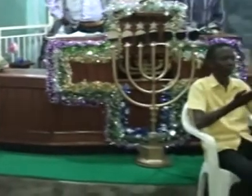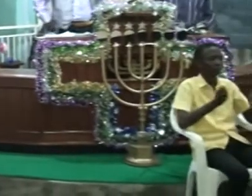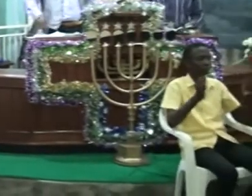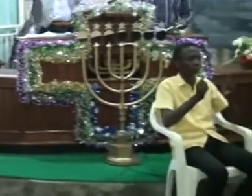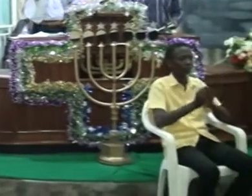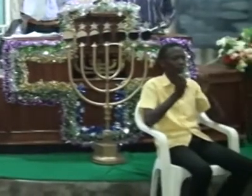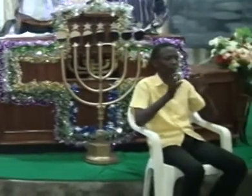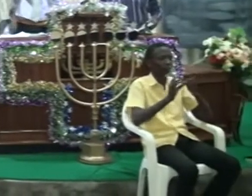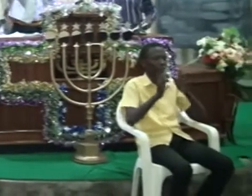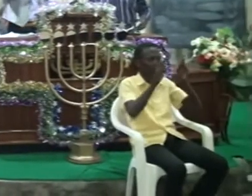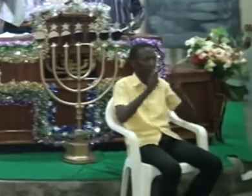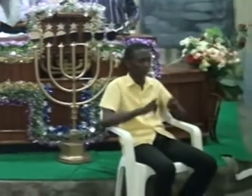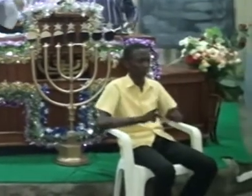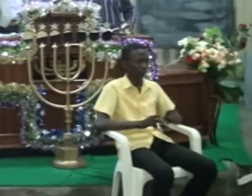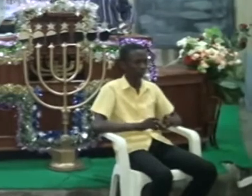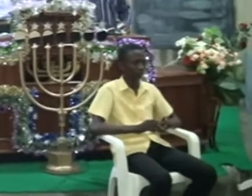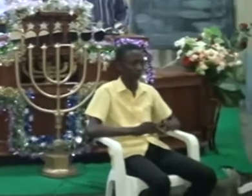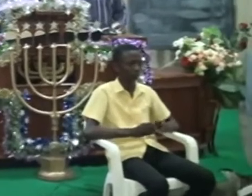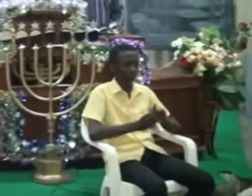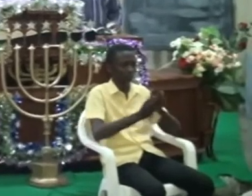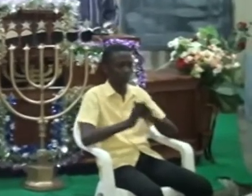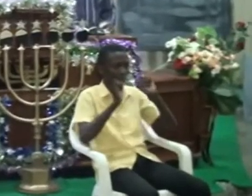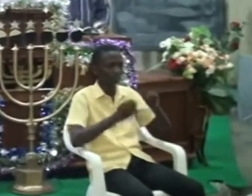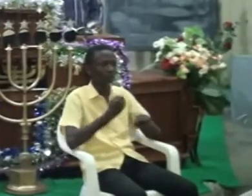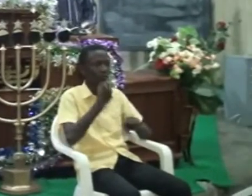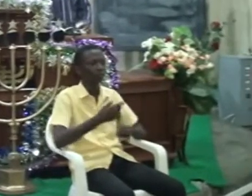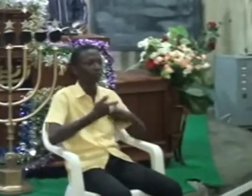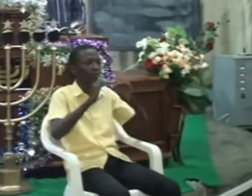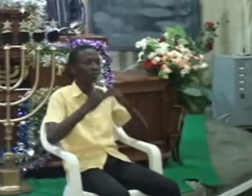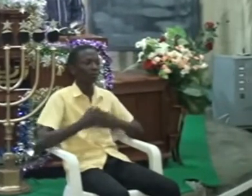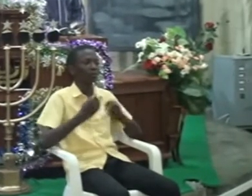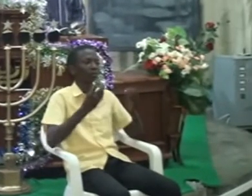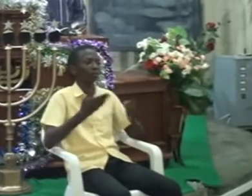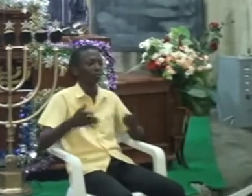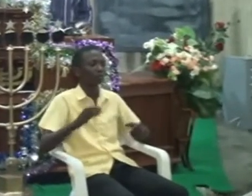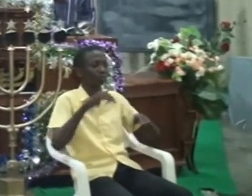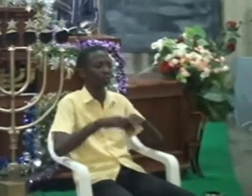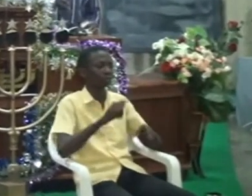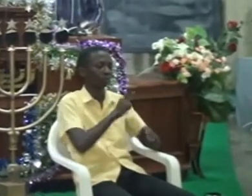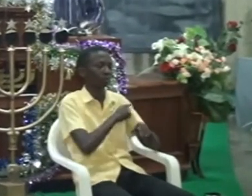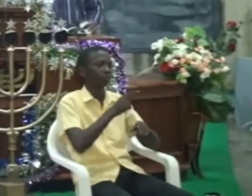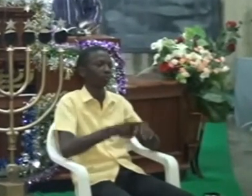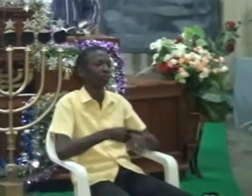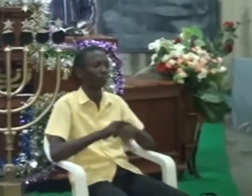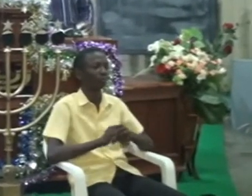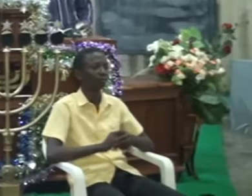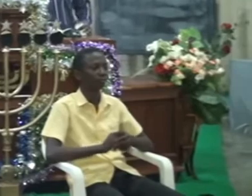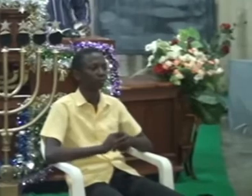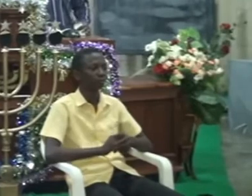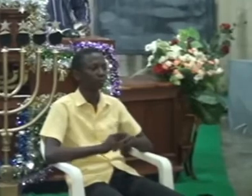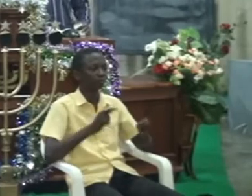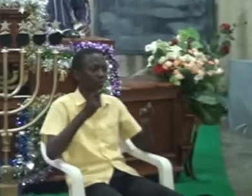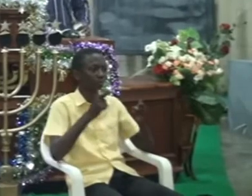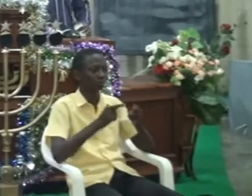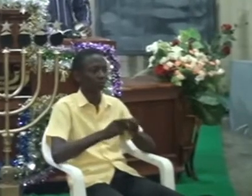peut parler beaucoup de gens à Goma, il y a ça. Tu ne sais pas tu m'ingi à quoi Goma kuko iki kuko iki. De Goma on peut